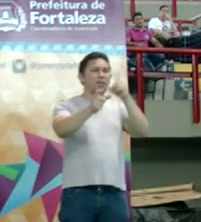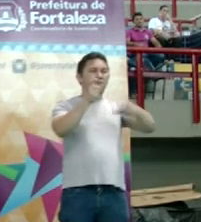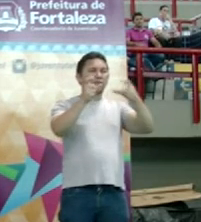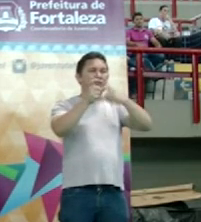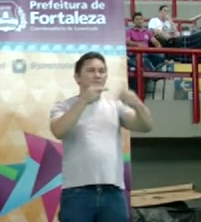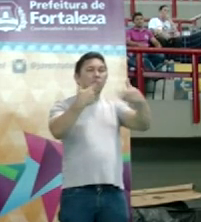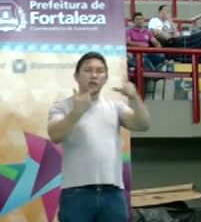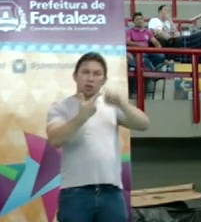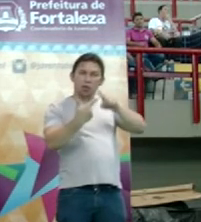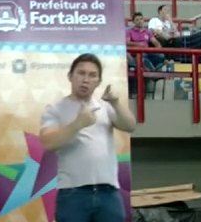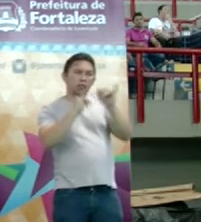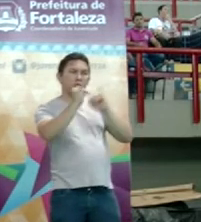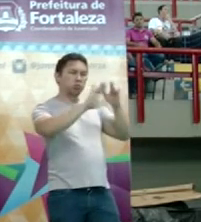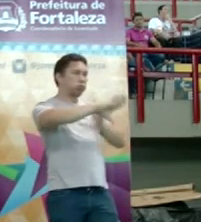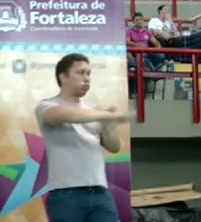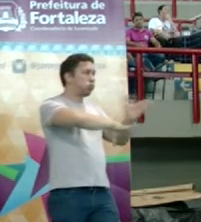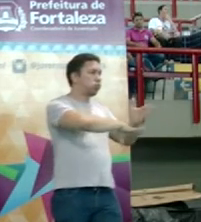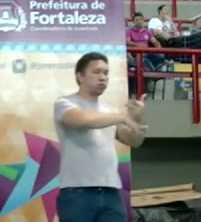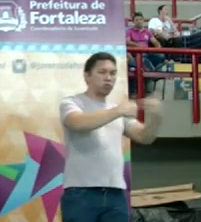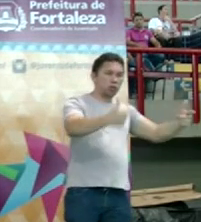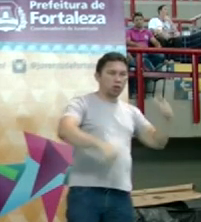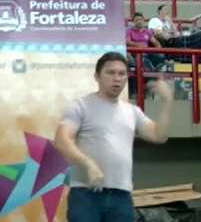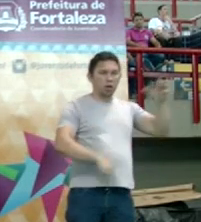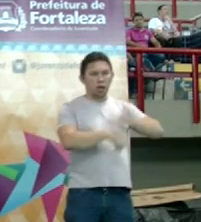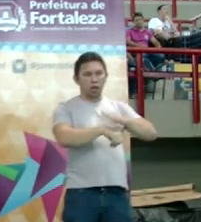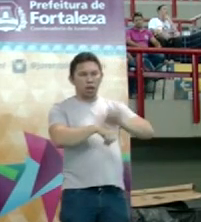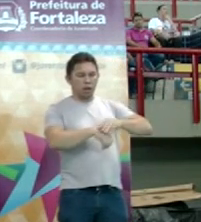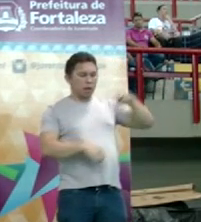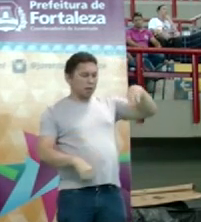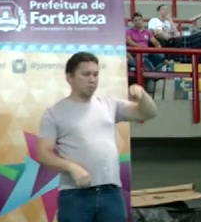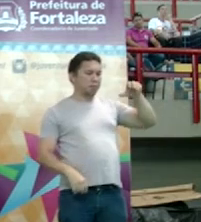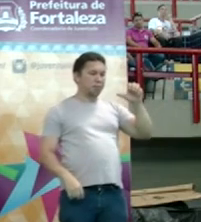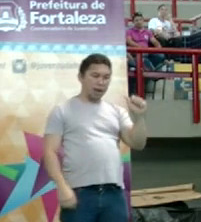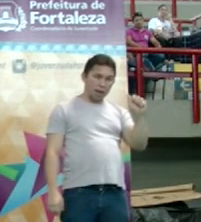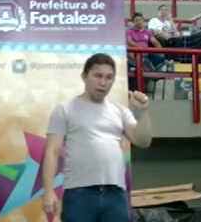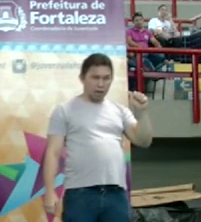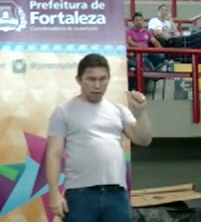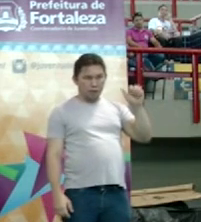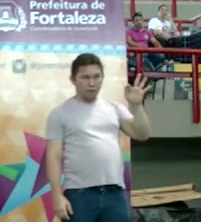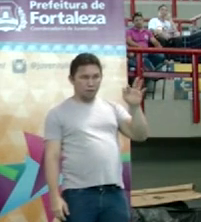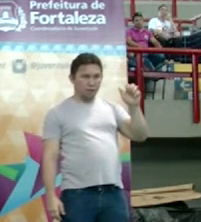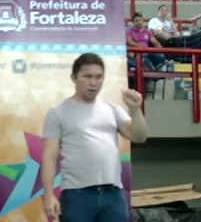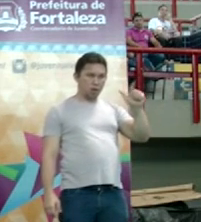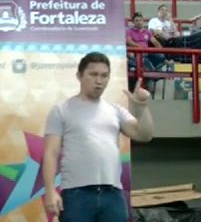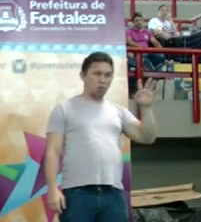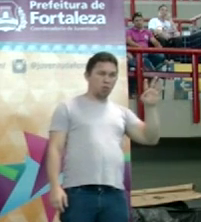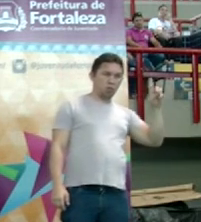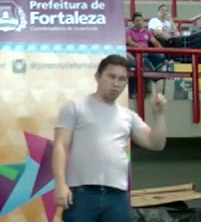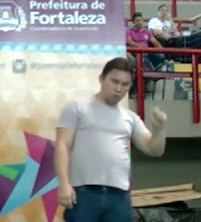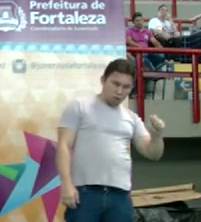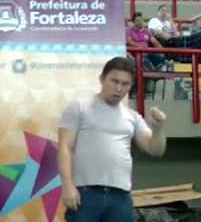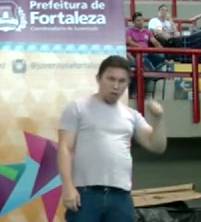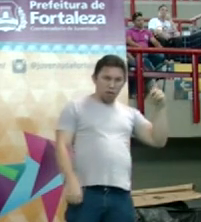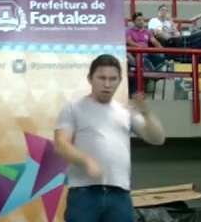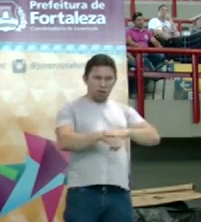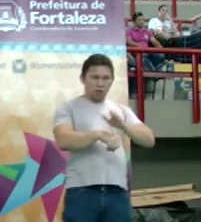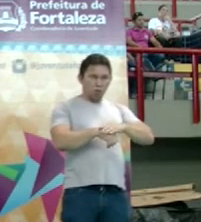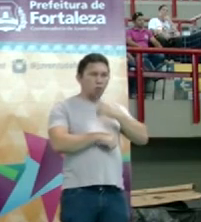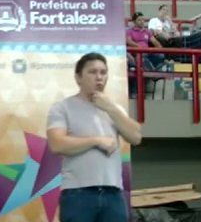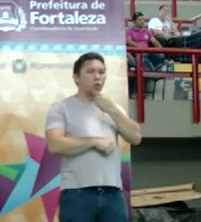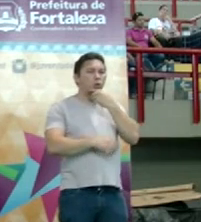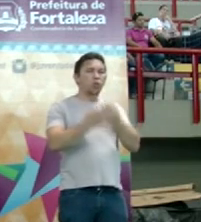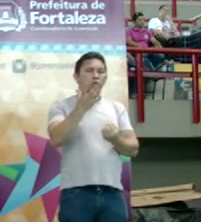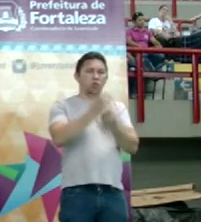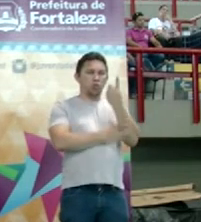até na internet. A Mafalda é a personagem criada pelo Quino, que vocês sabem que é um